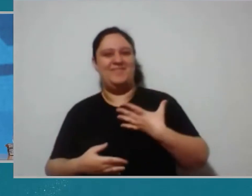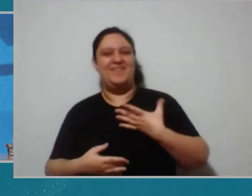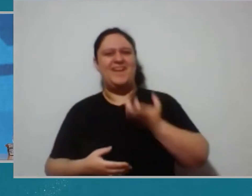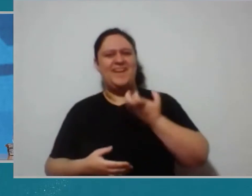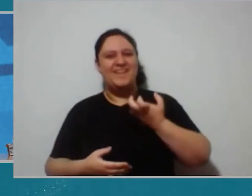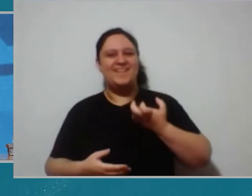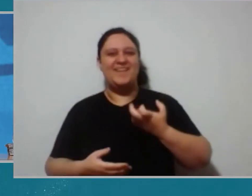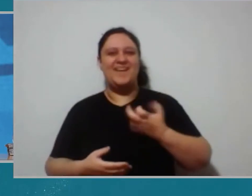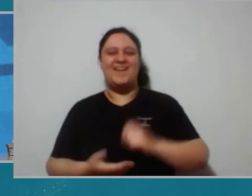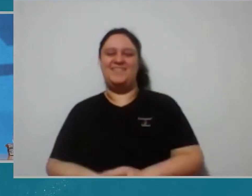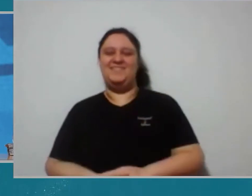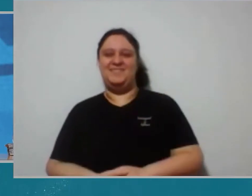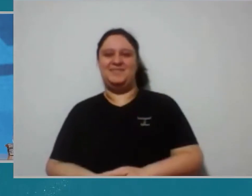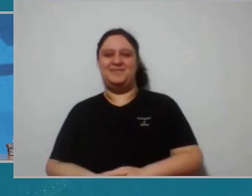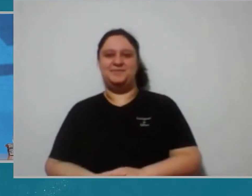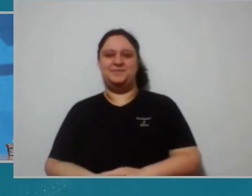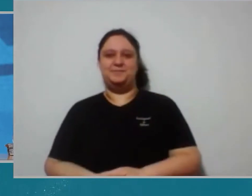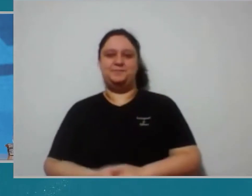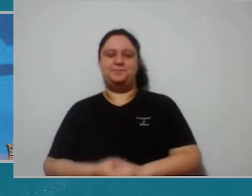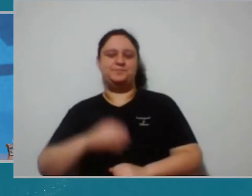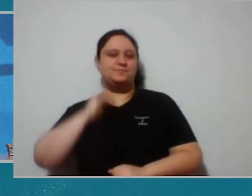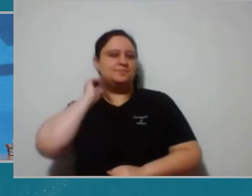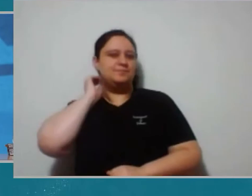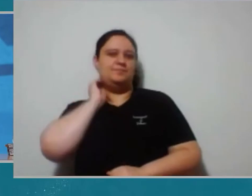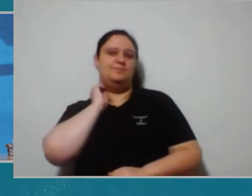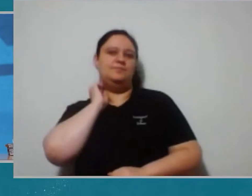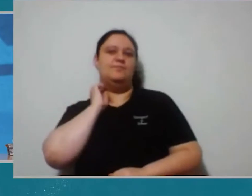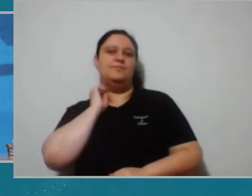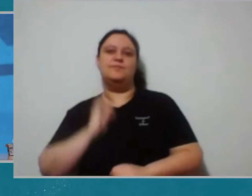Jesus. E aí, irmãos,